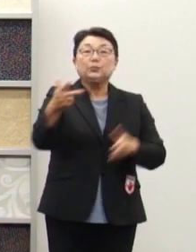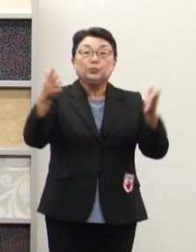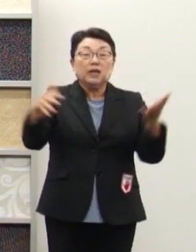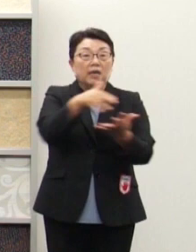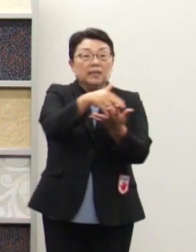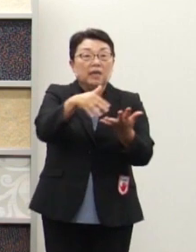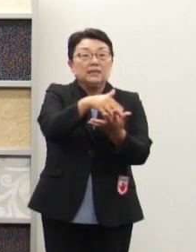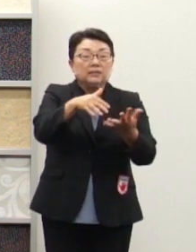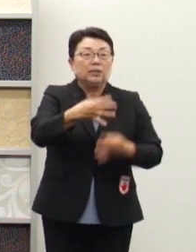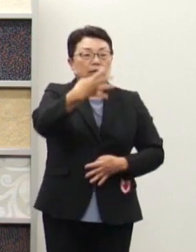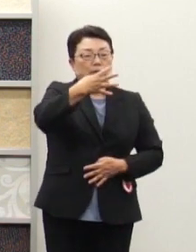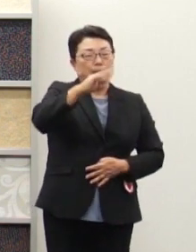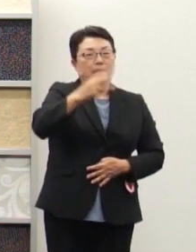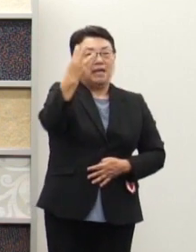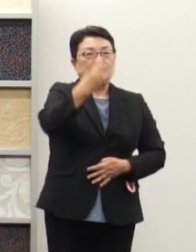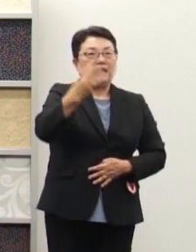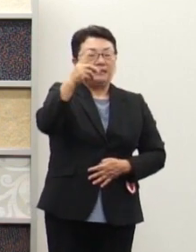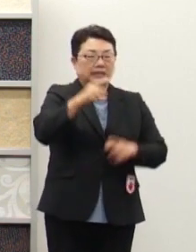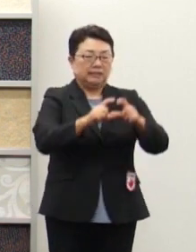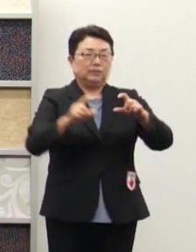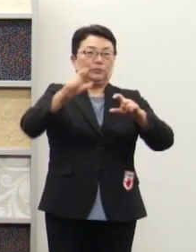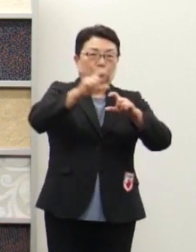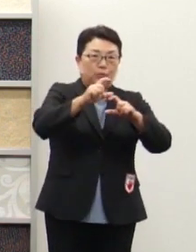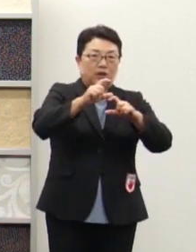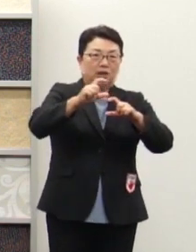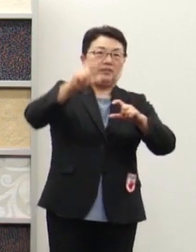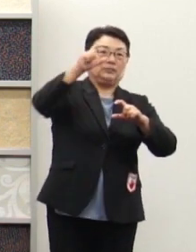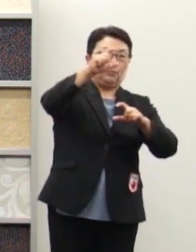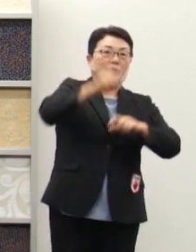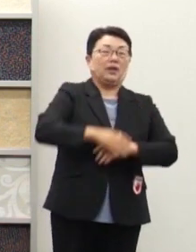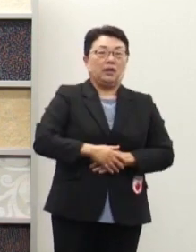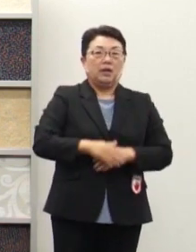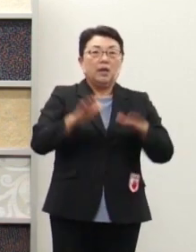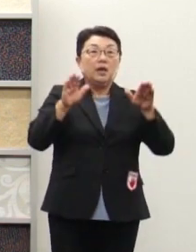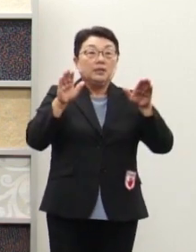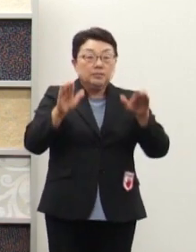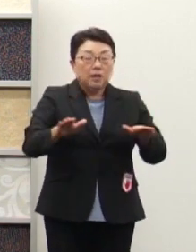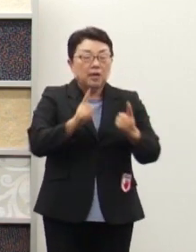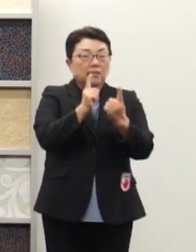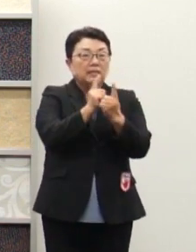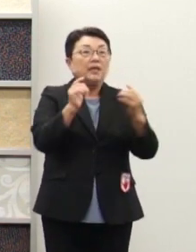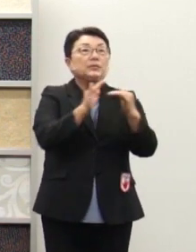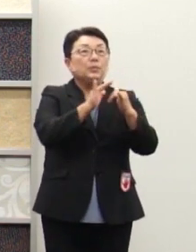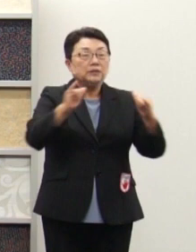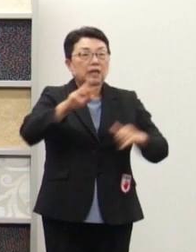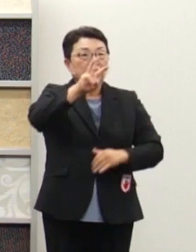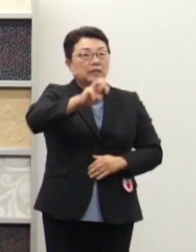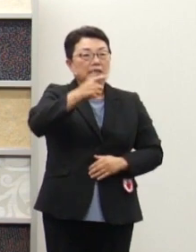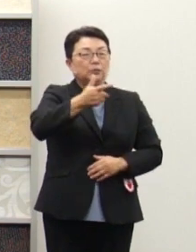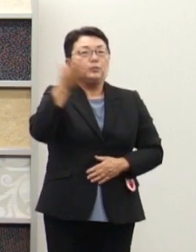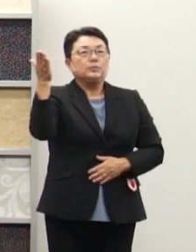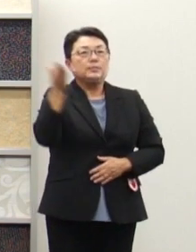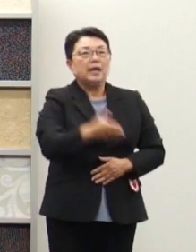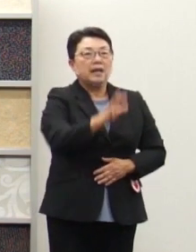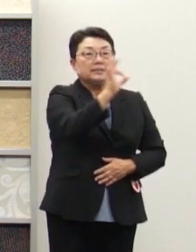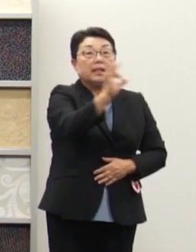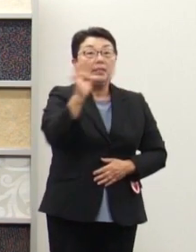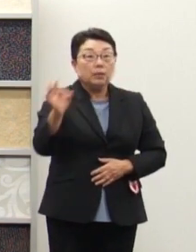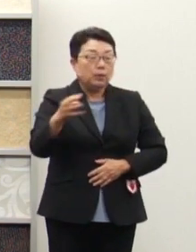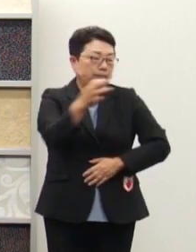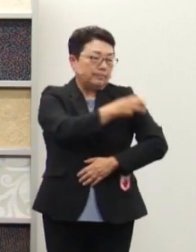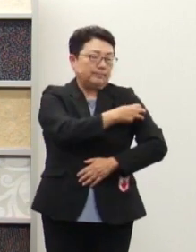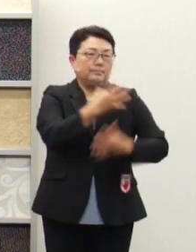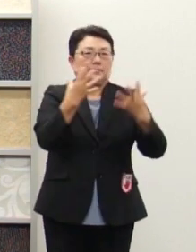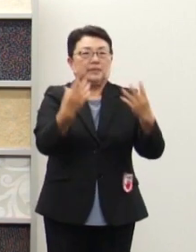約4万3000人増加をしております。現在対象の 36% に達しており